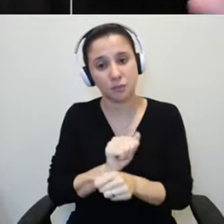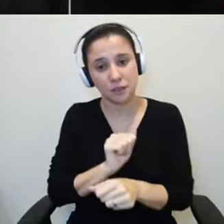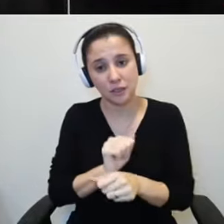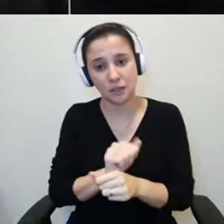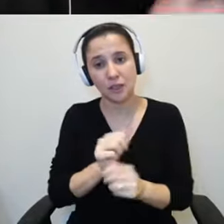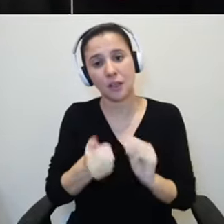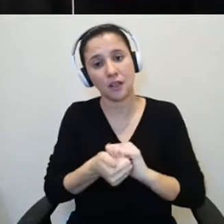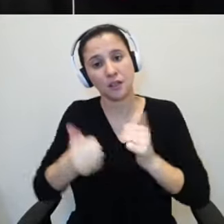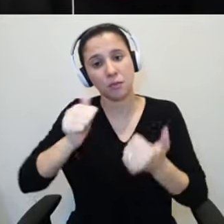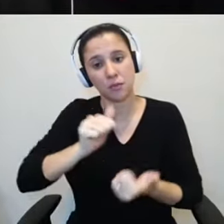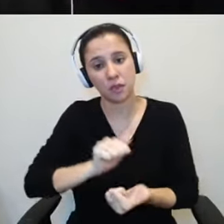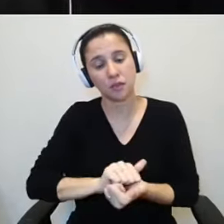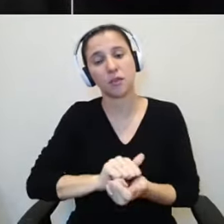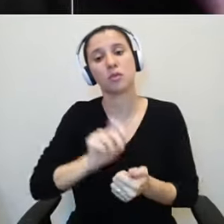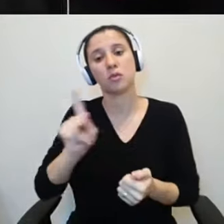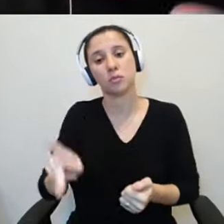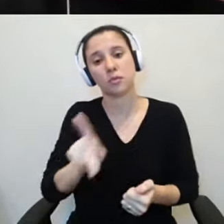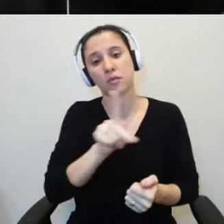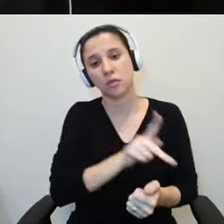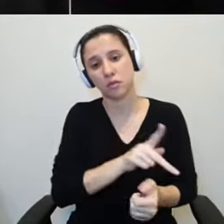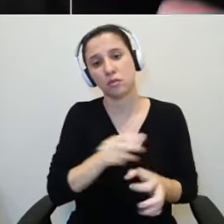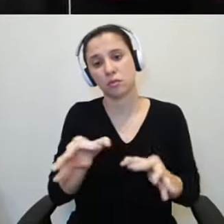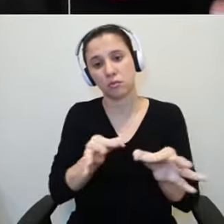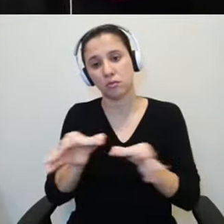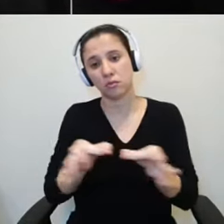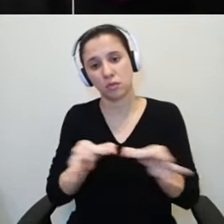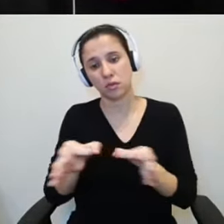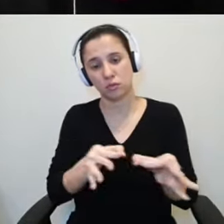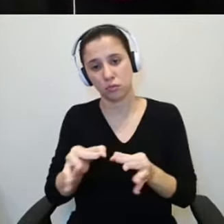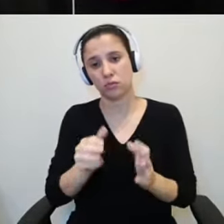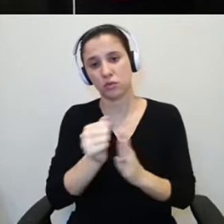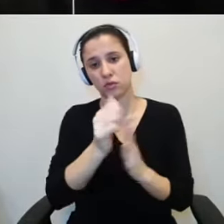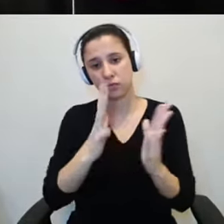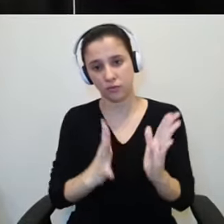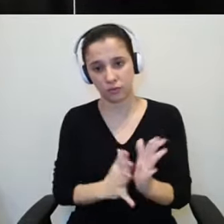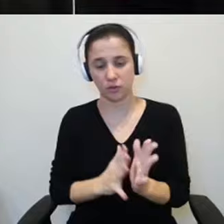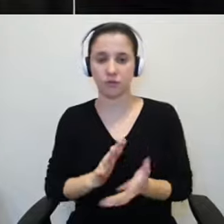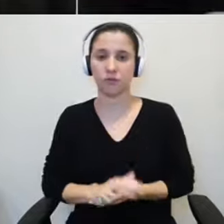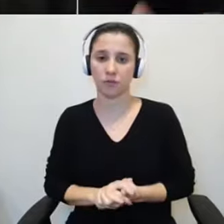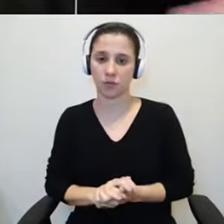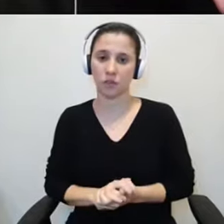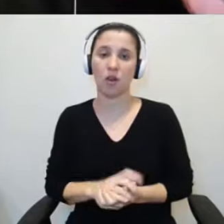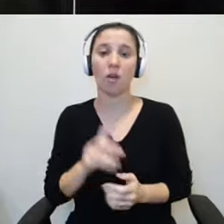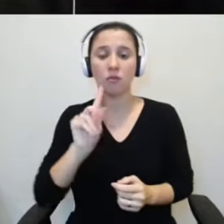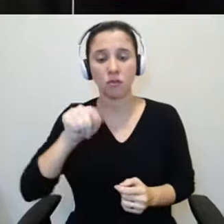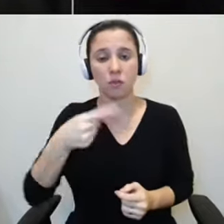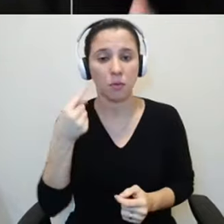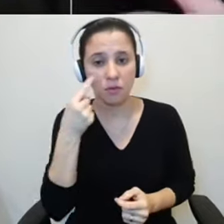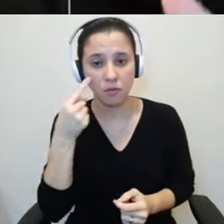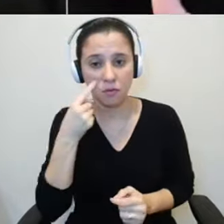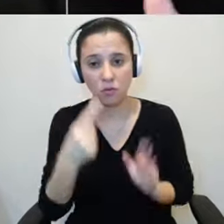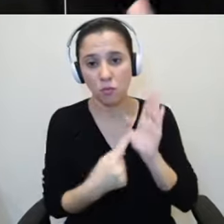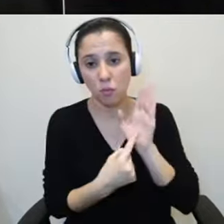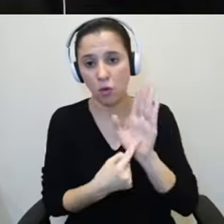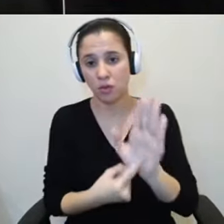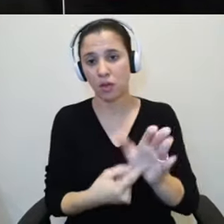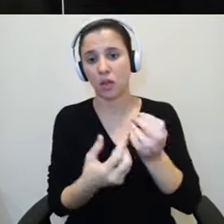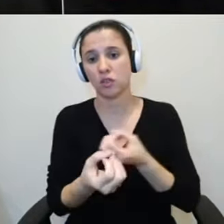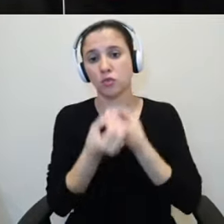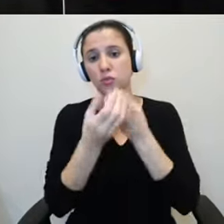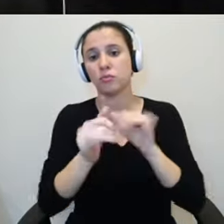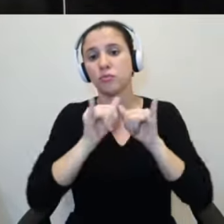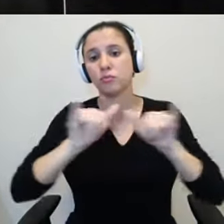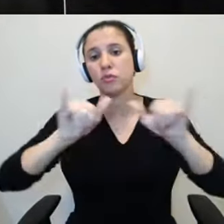adaptações e vão ser divulgadas e vocês vão ter até acesso. Então, não dá para a gente saber, por exemplo, como é que fica, por